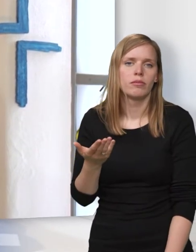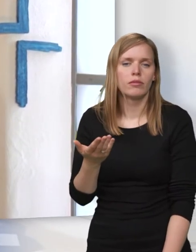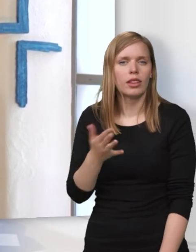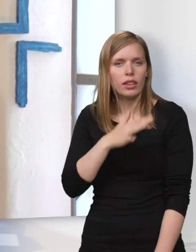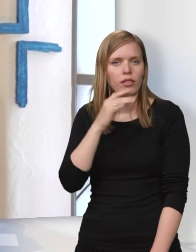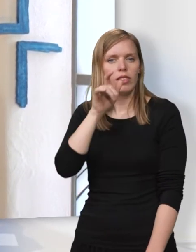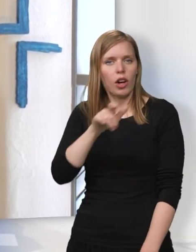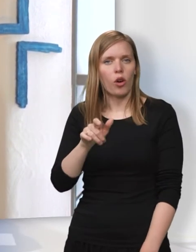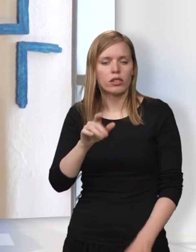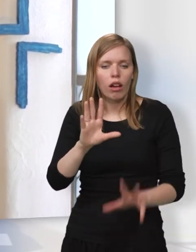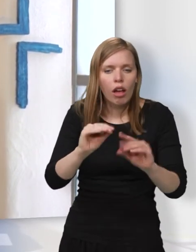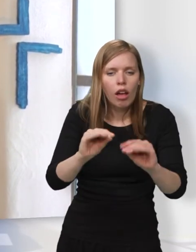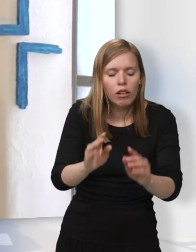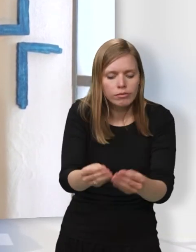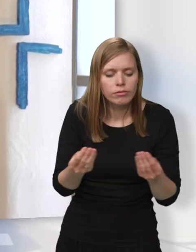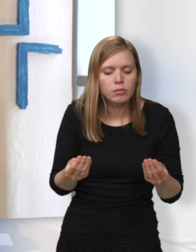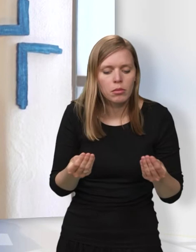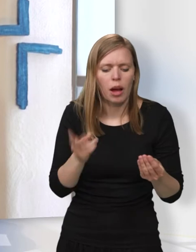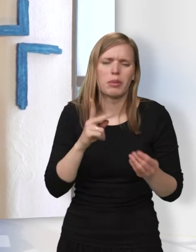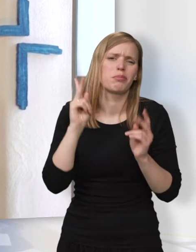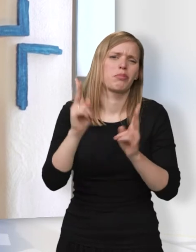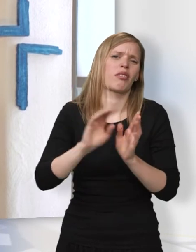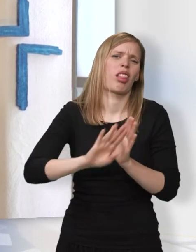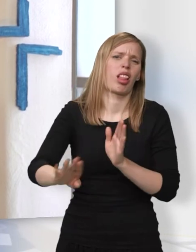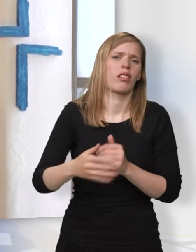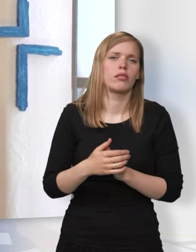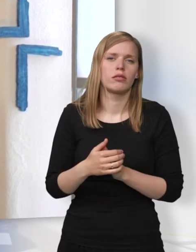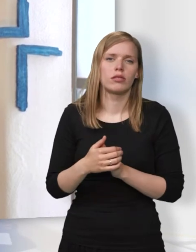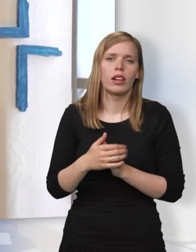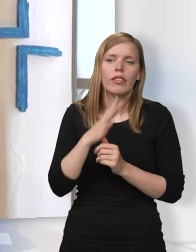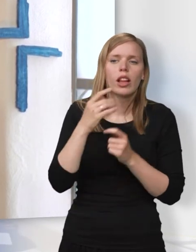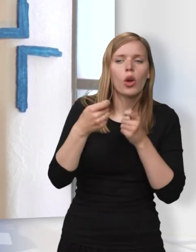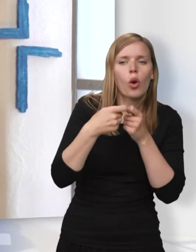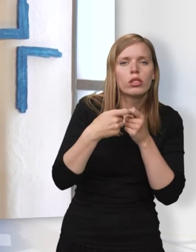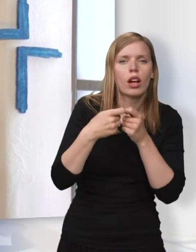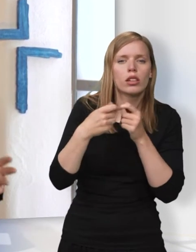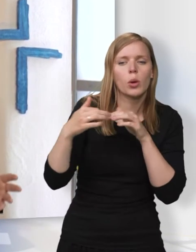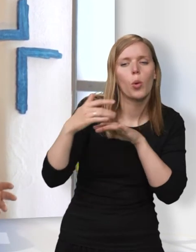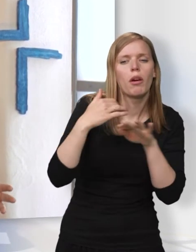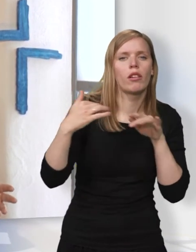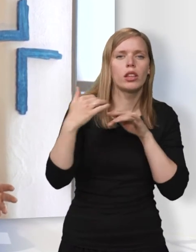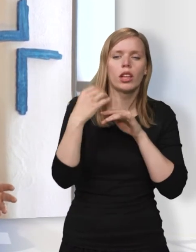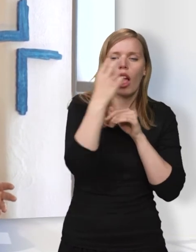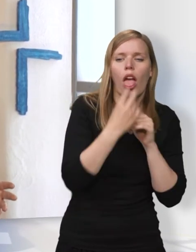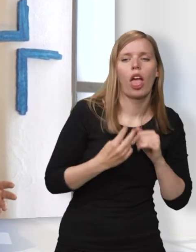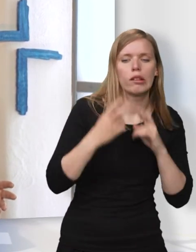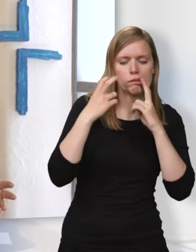Hand genommen und dann zur Seite gelegt? Von vielen beschnuppert, durchstöbert, drüber geflogen?